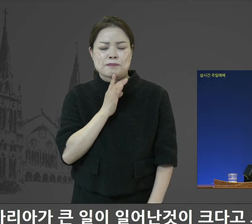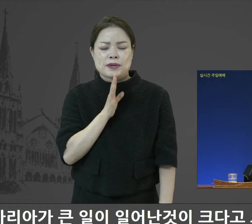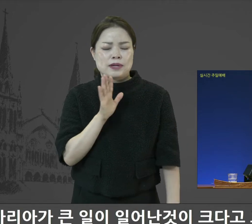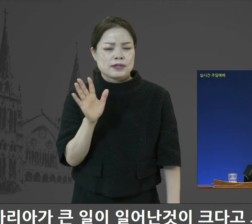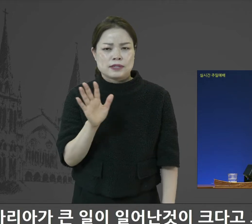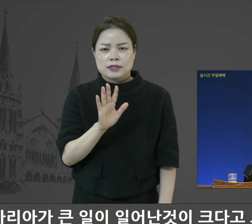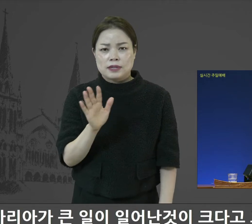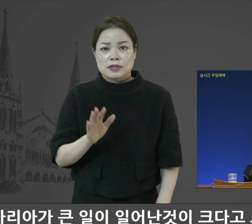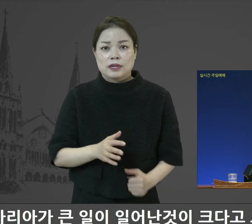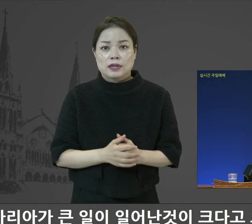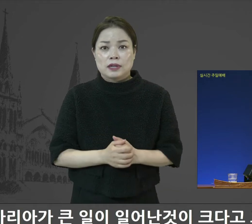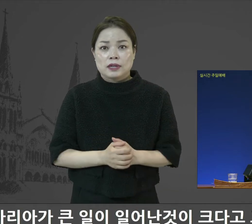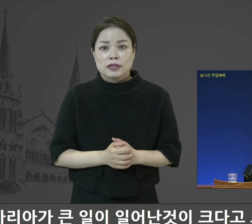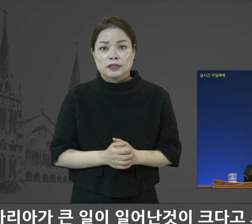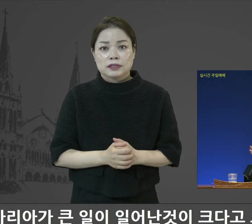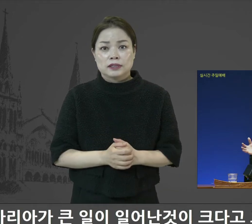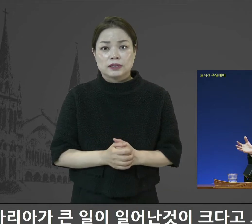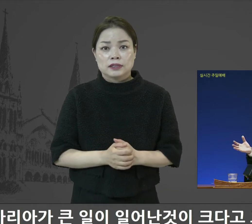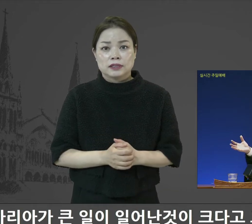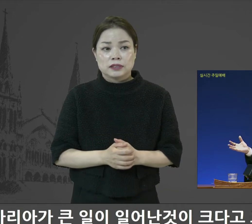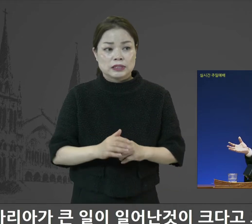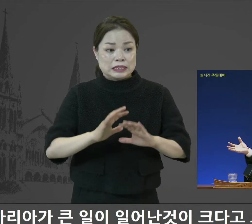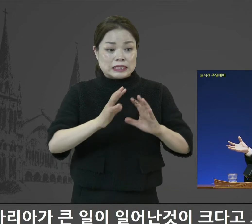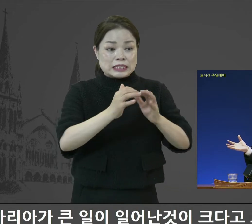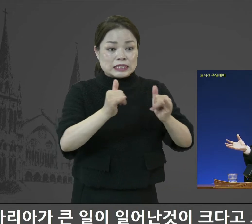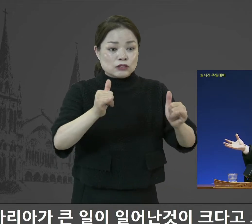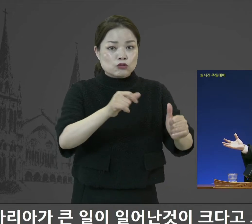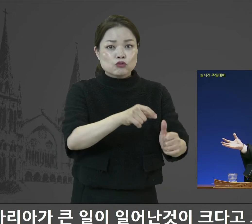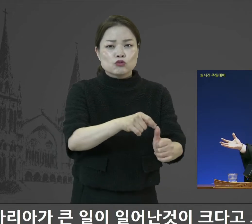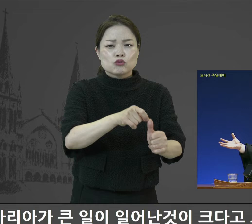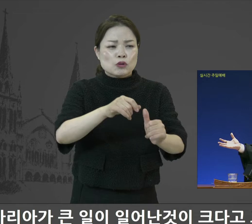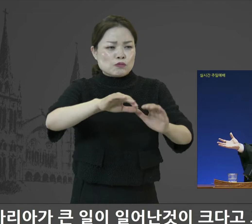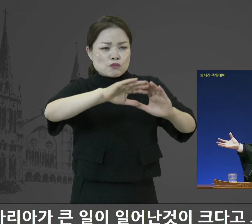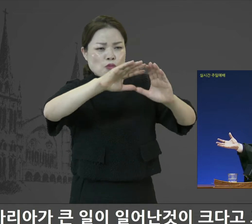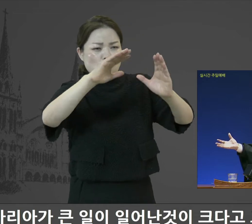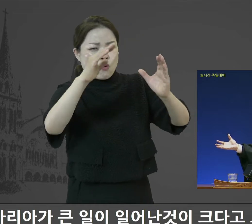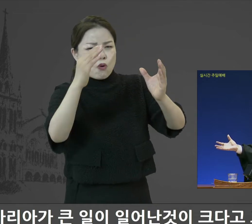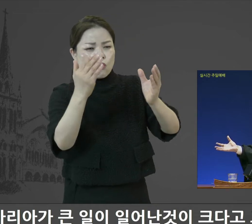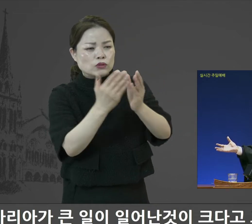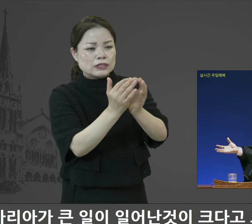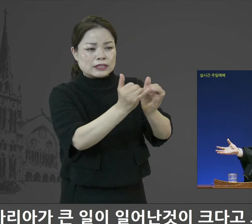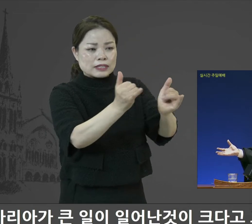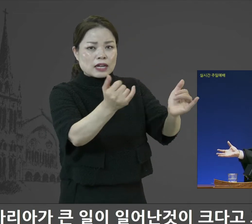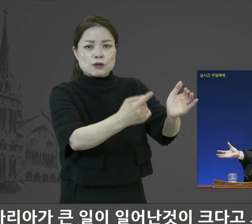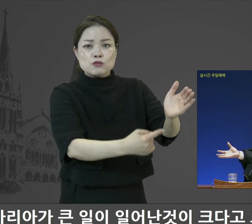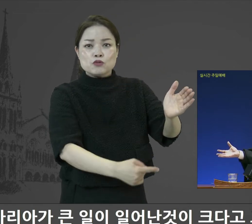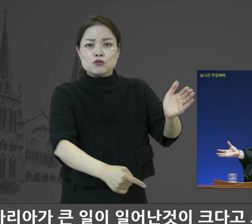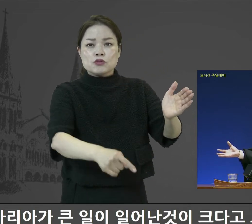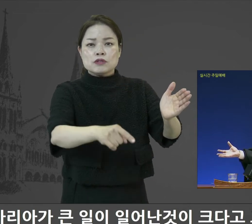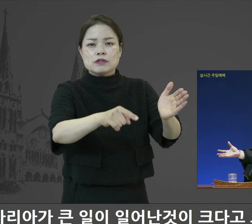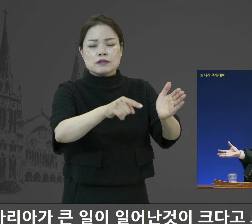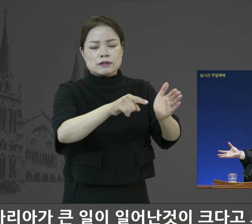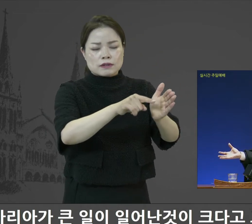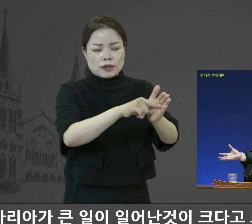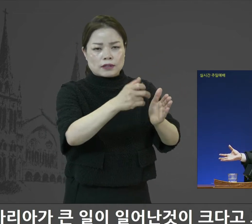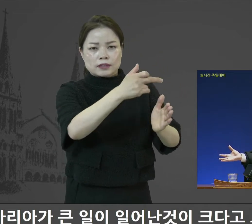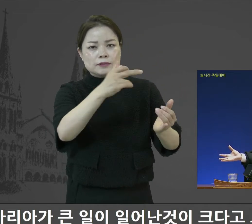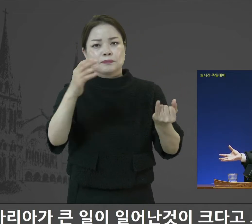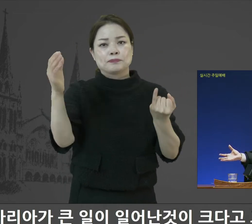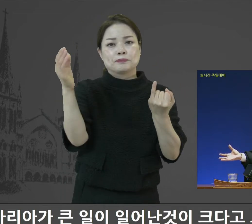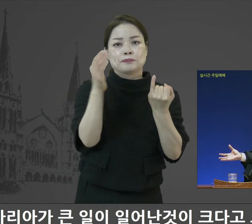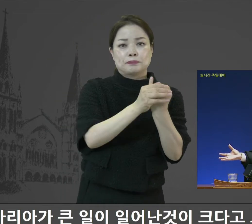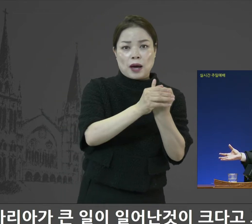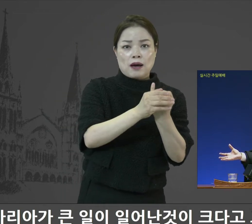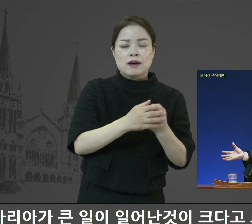일이 아니라 이것이 인류를 구원하는 모든 사람들을 위한 큰 일이었다, 이렇게 고백하는